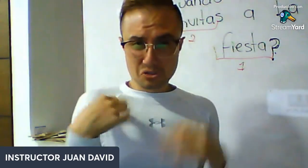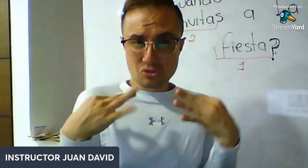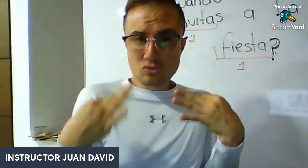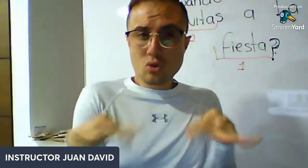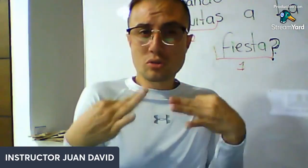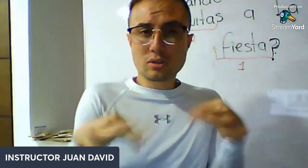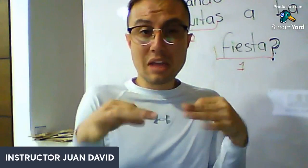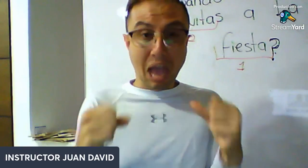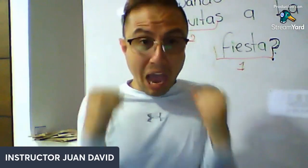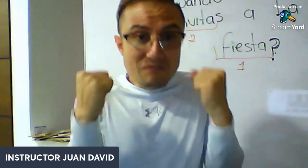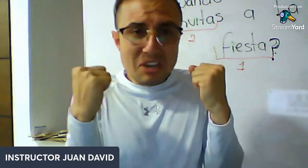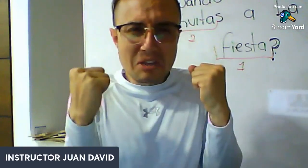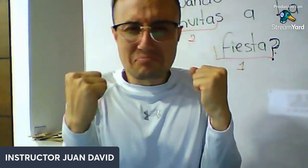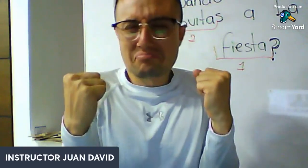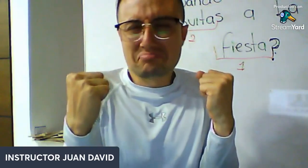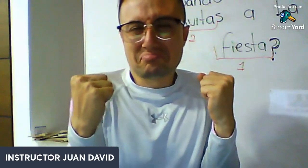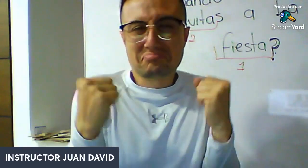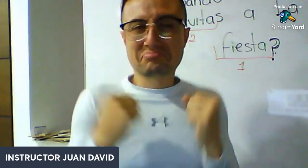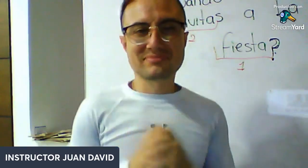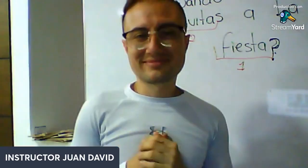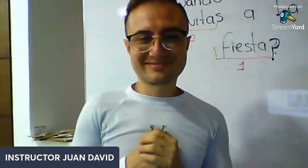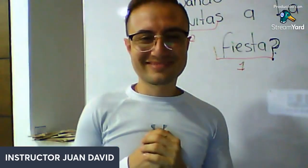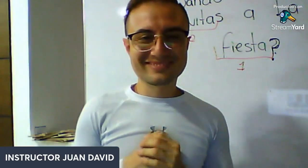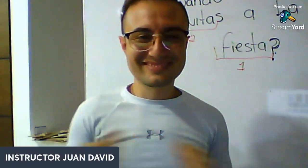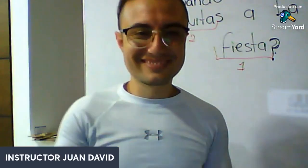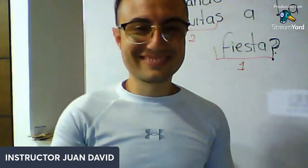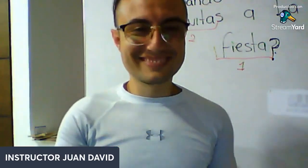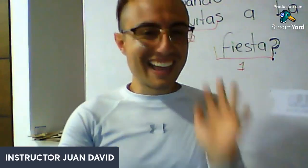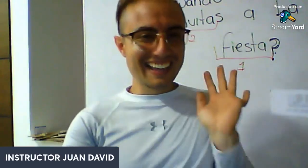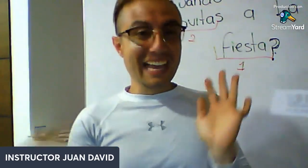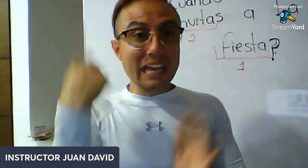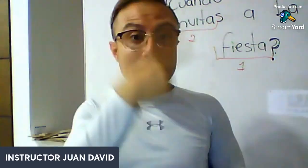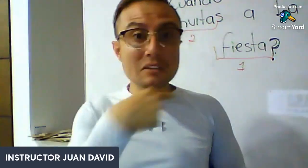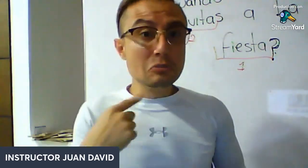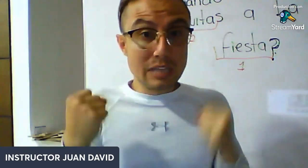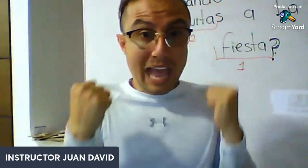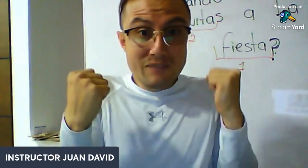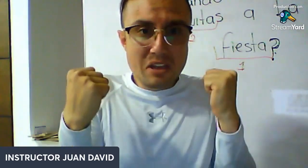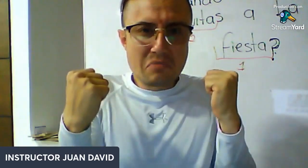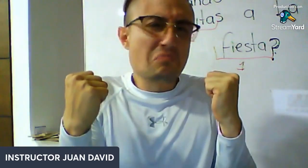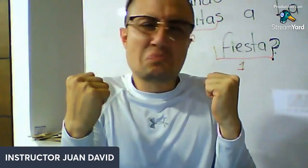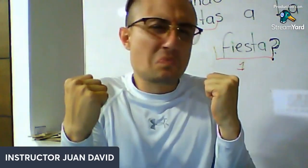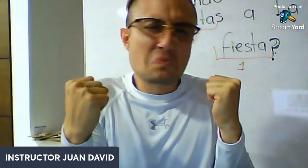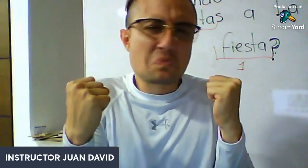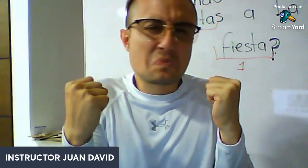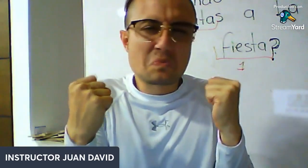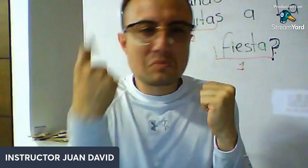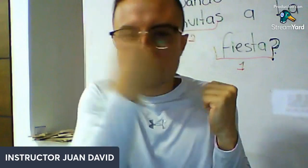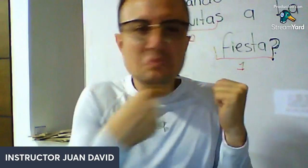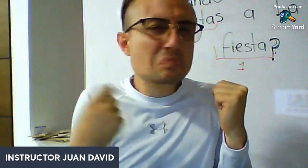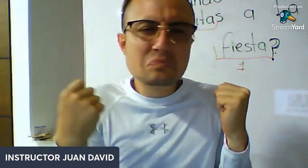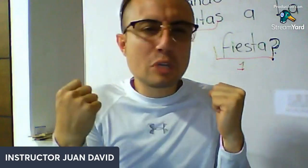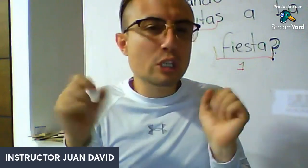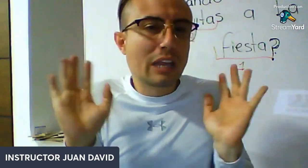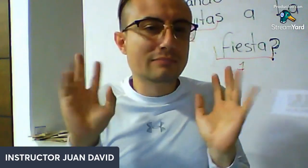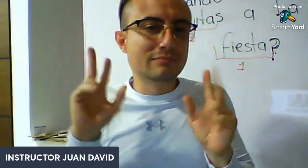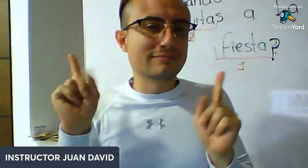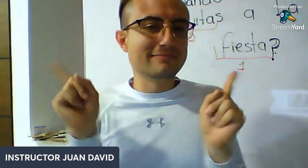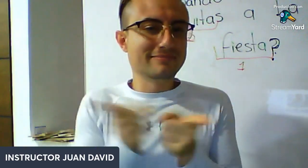mejor soltero no tengo afán si lo que trabaja mejor estoy soltero yo no tengo fa